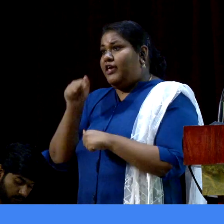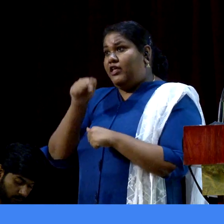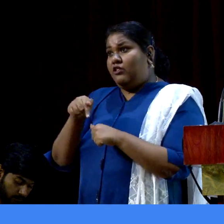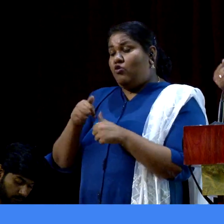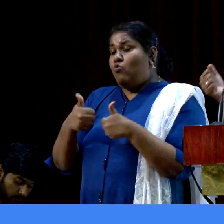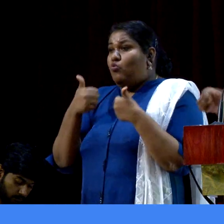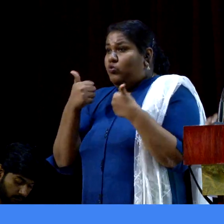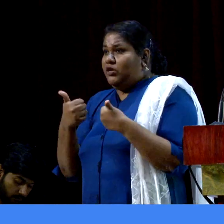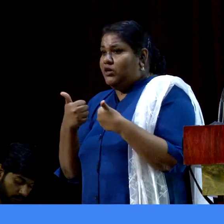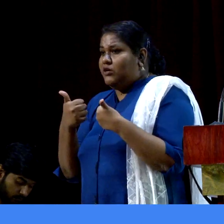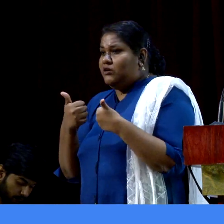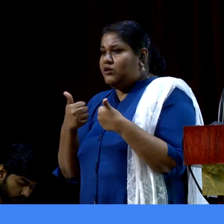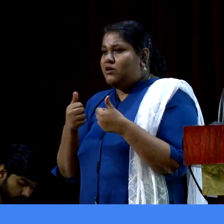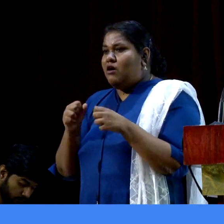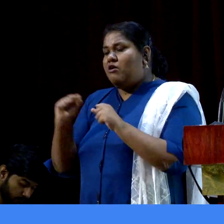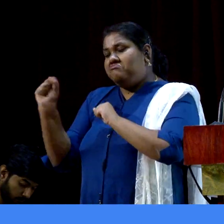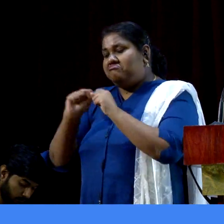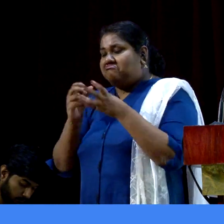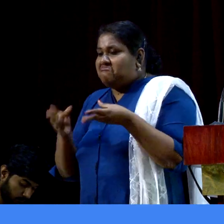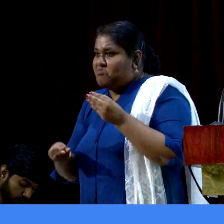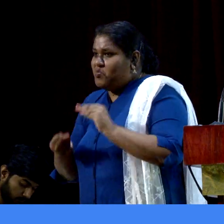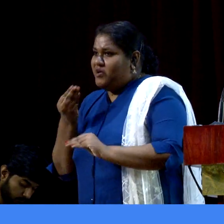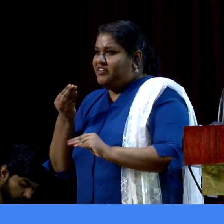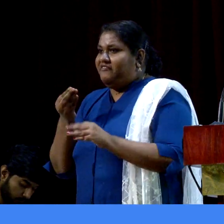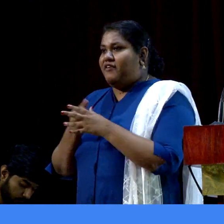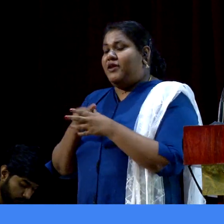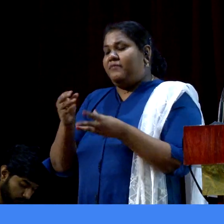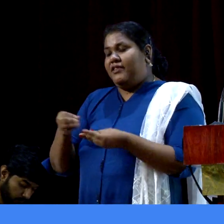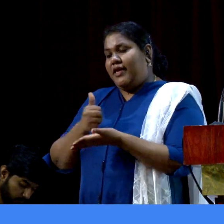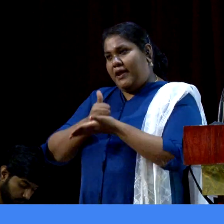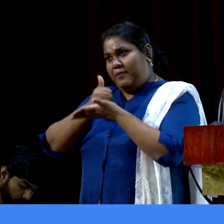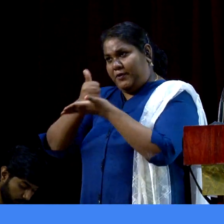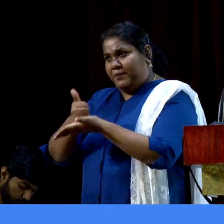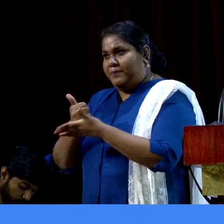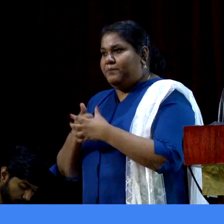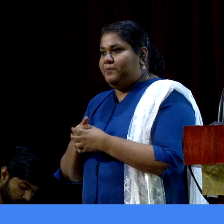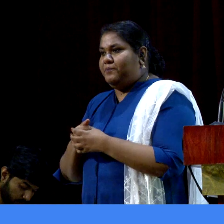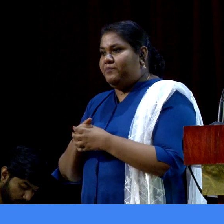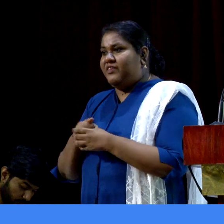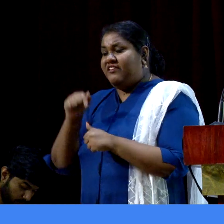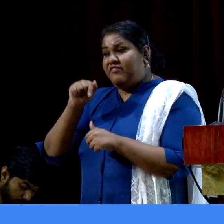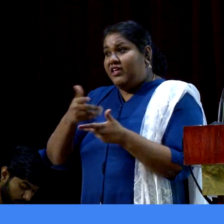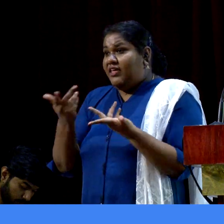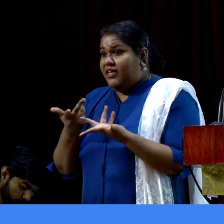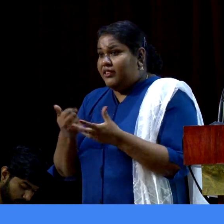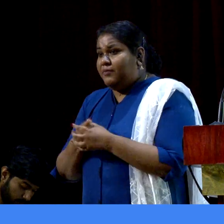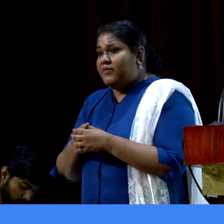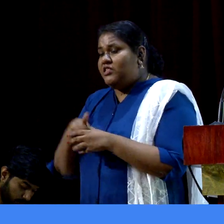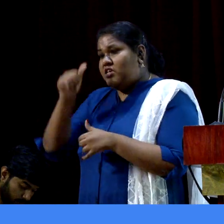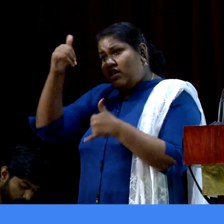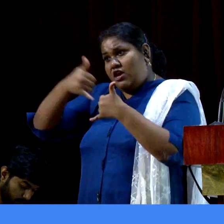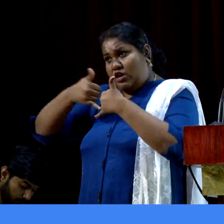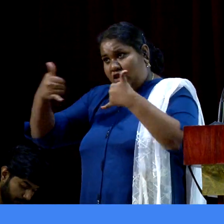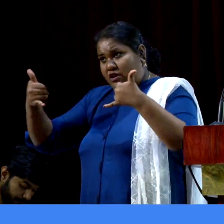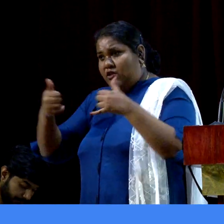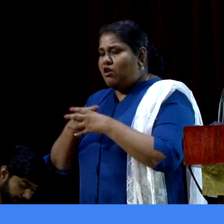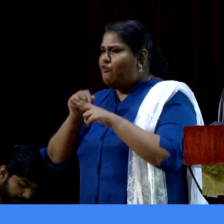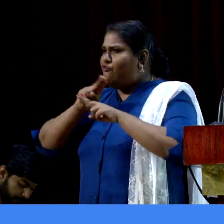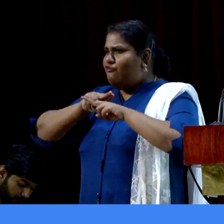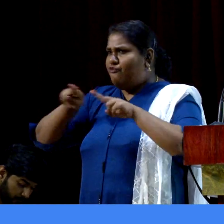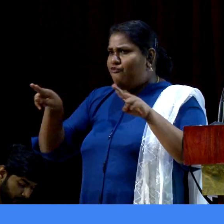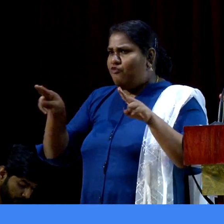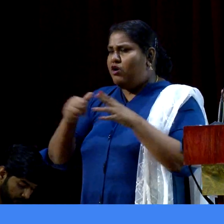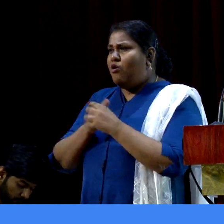தருவதற்கும் ஊட்டத்தை தருவதற்கும் என்று வழங்கி கொண்டிருந்தது. இதை இங்கே இருக்கக்கூடியவர்கள் அல்ல, இந்தியாவில் இருக்கக்கூடிய ஆய்வாளர்கள்